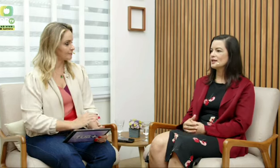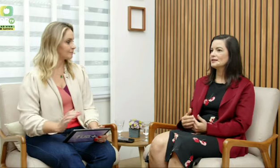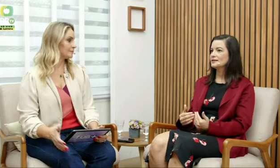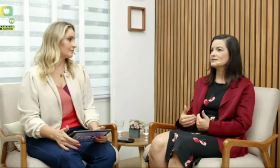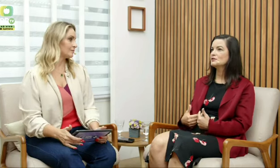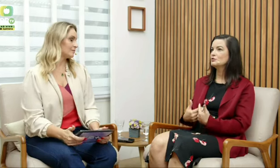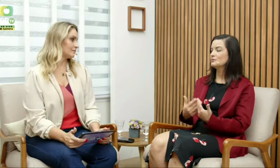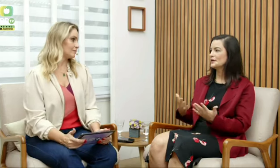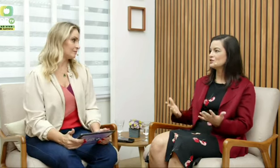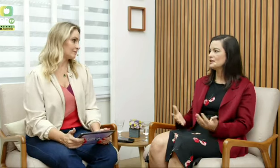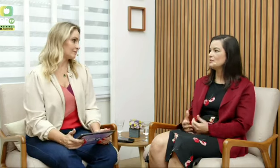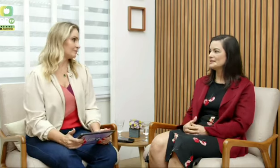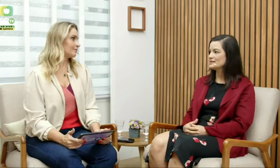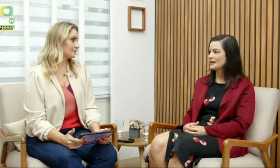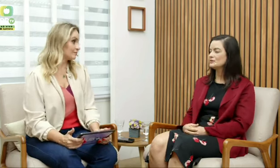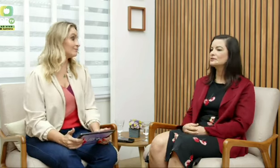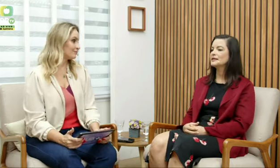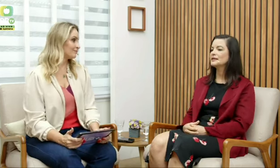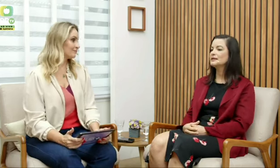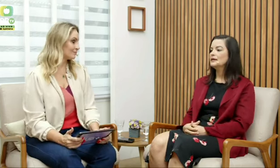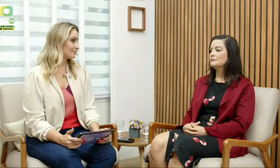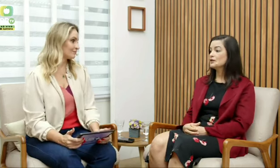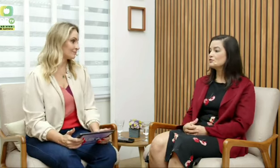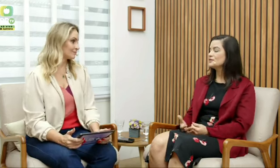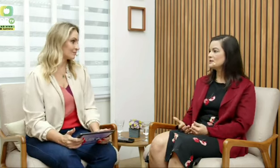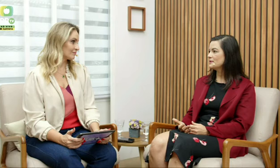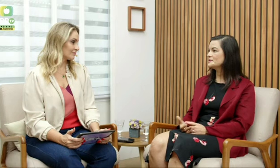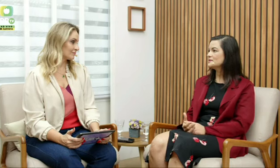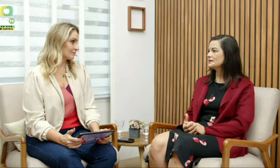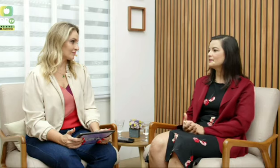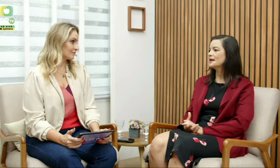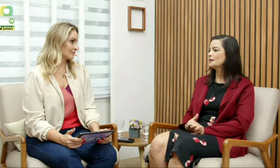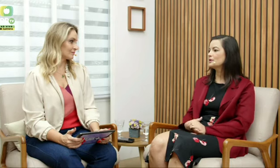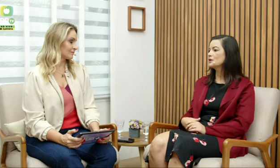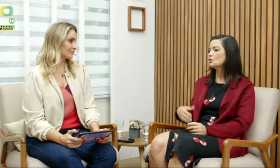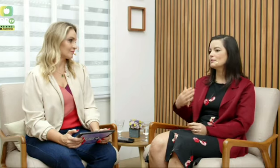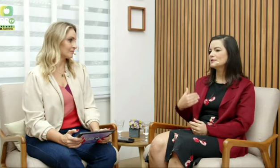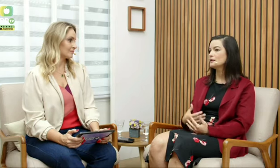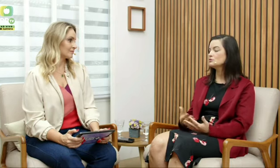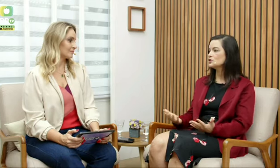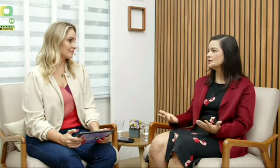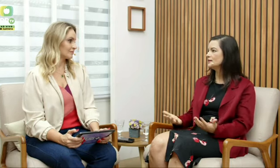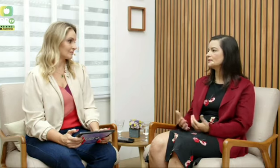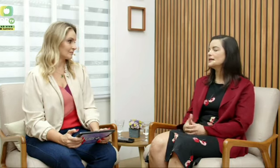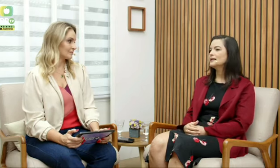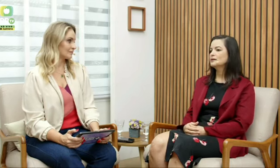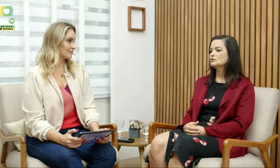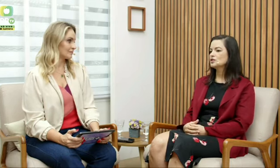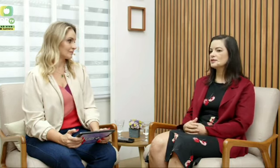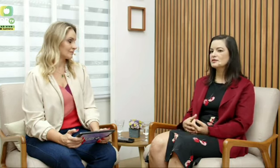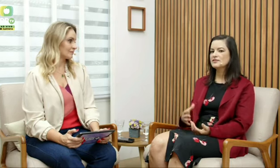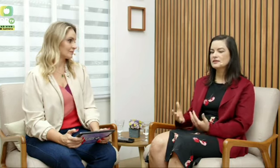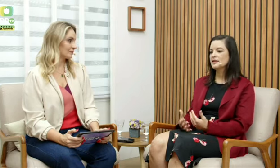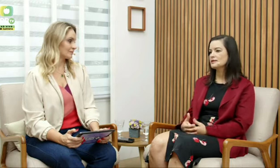já tem sido mais viabilizado, né? Mas não foi sempre assim. Na época que eu comecei não tinha essa facilidade,